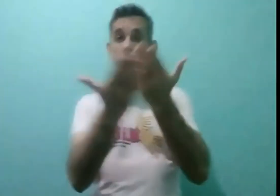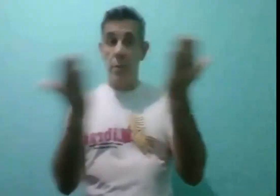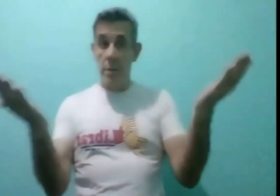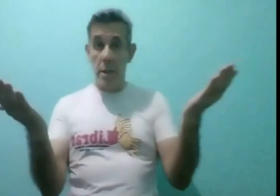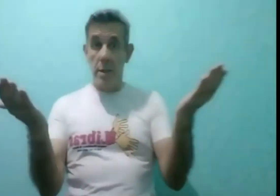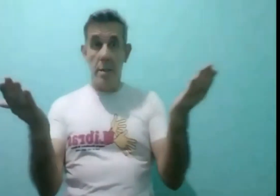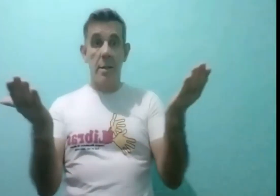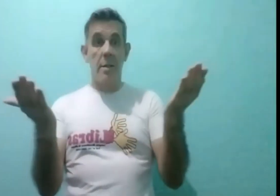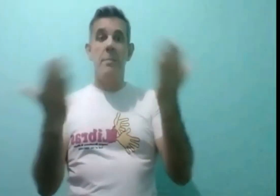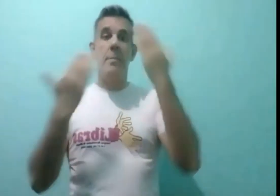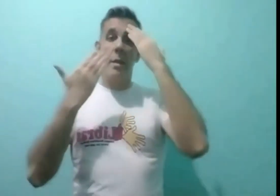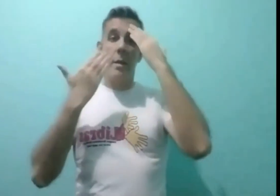um espaço de troca.